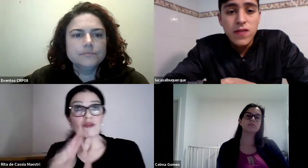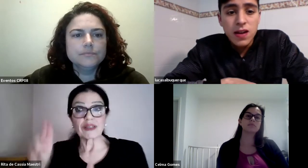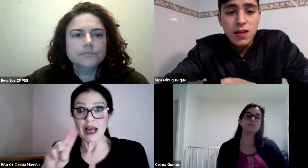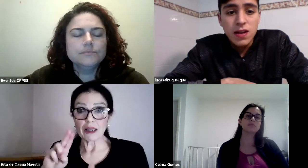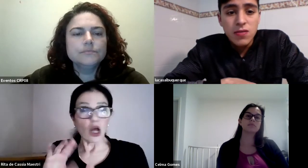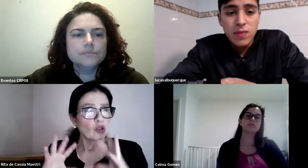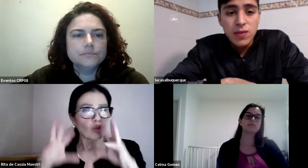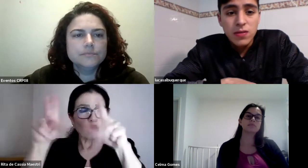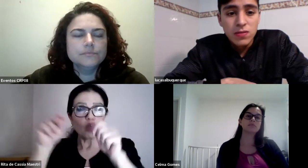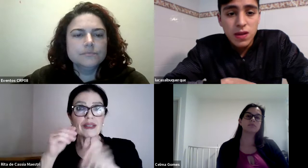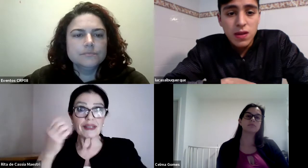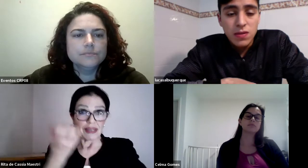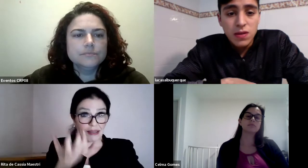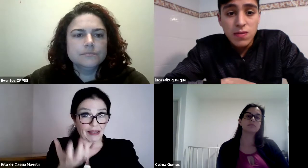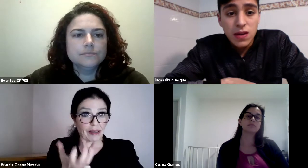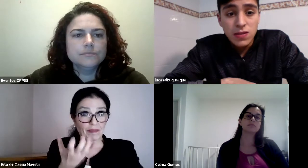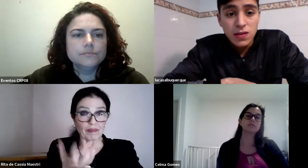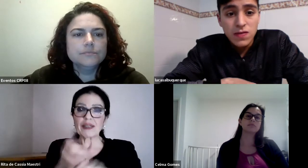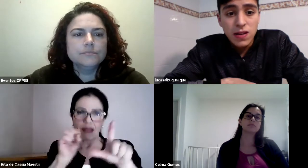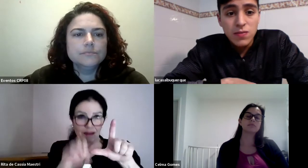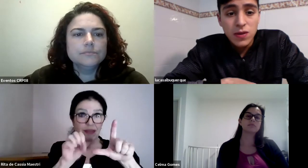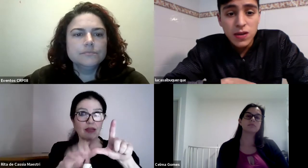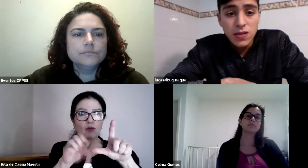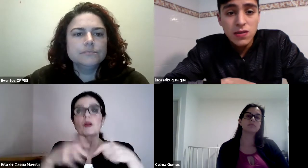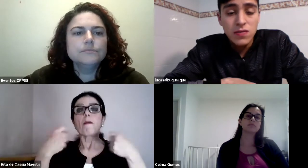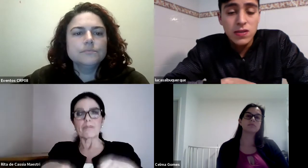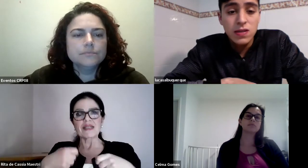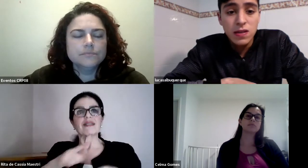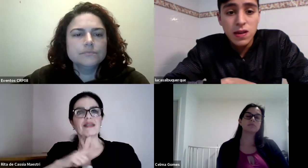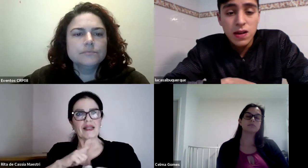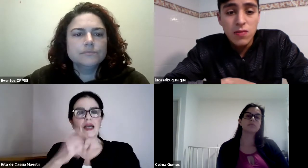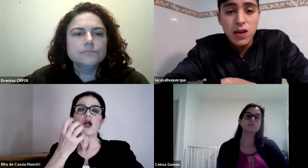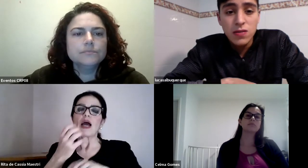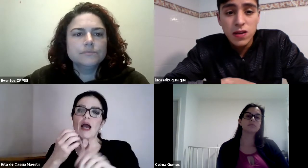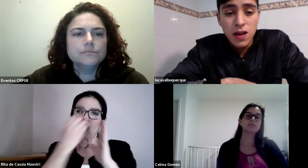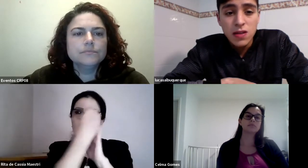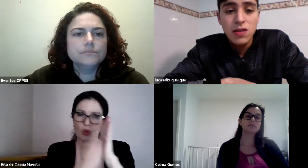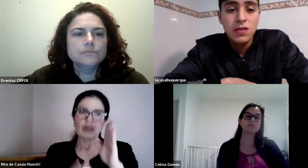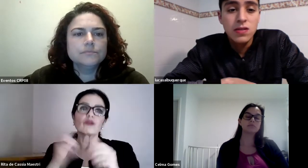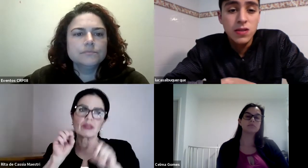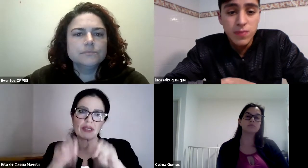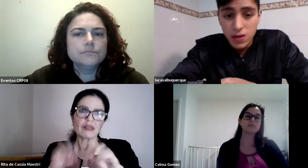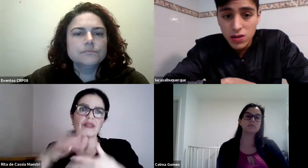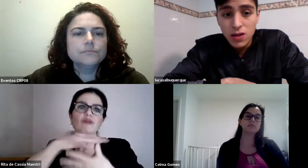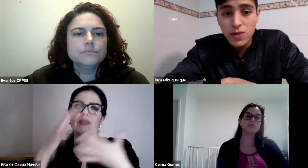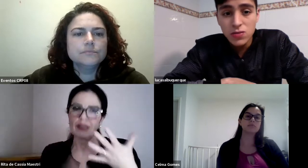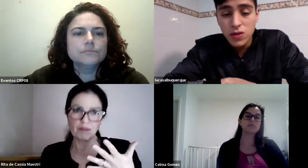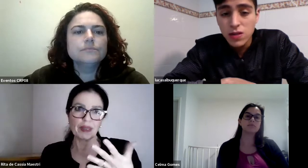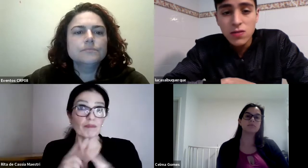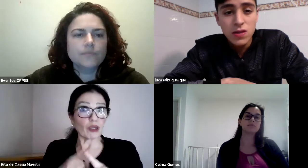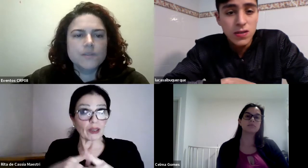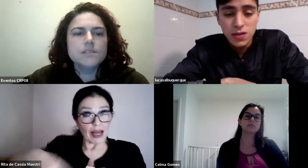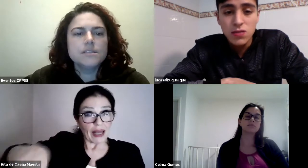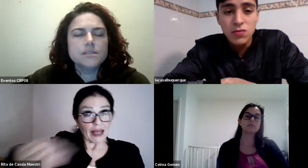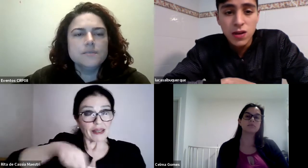ele fala, né, o capítulo tem uma cláusula que fala da importância de você ter a obrigatoriedade da disciplina de Libras no